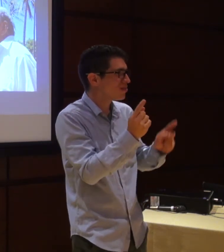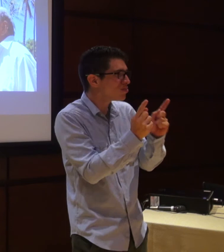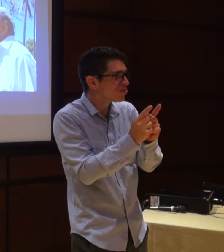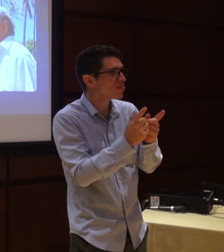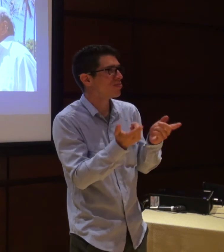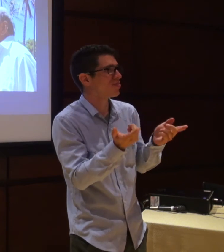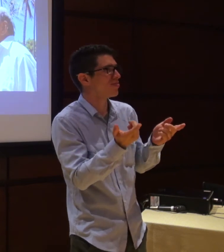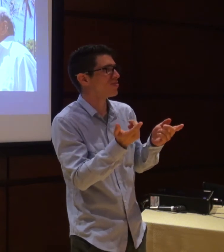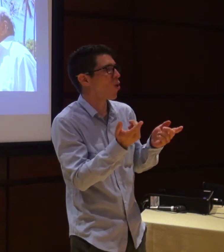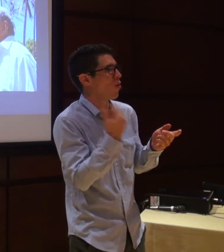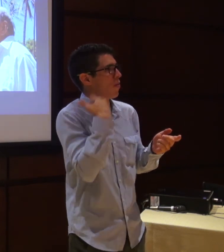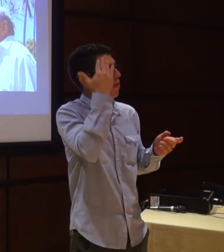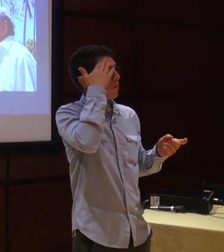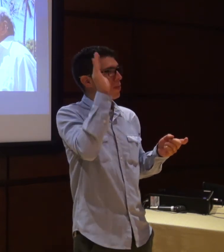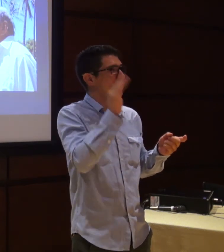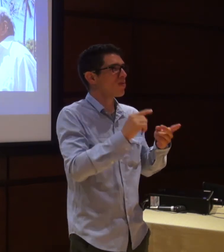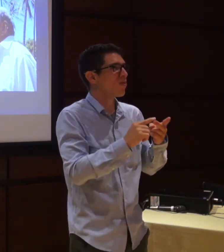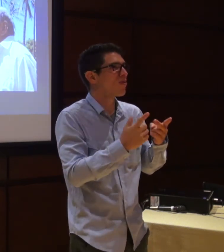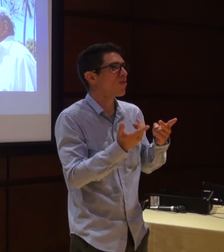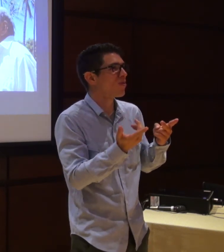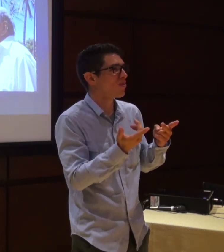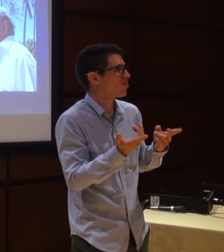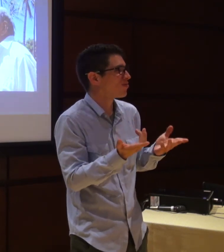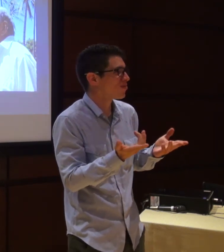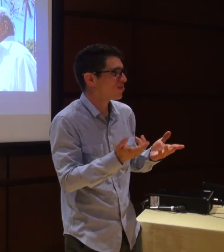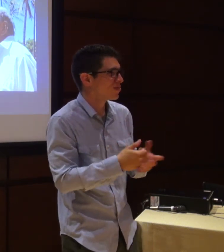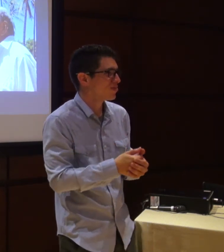al tema, la música, información que desconocías?